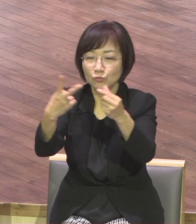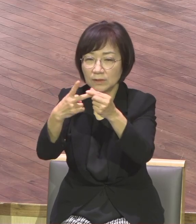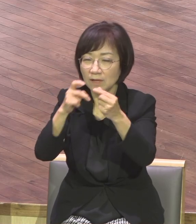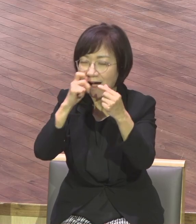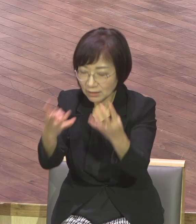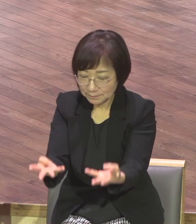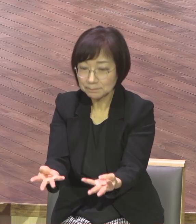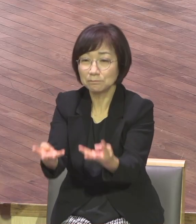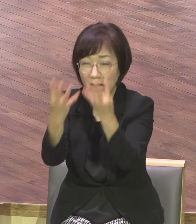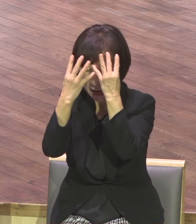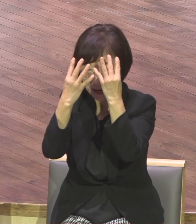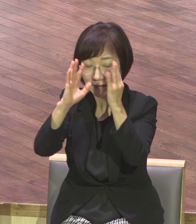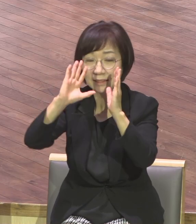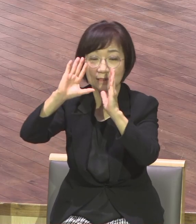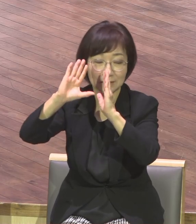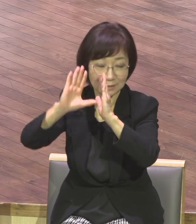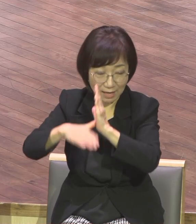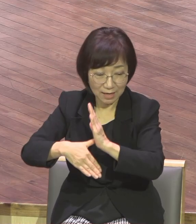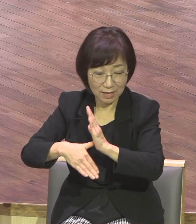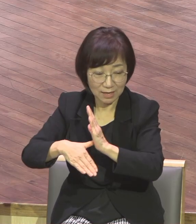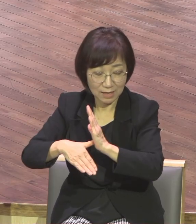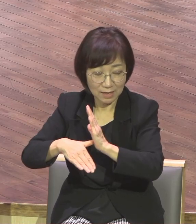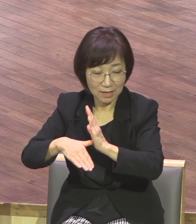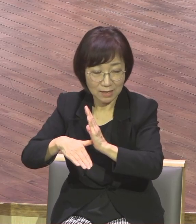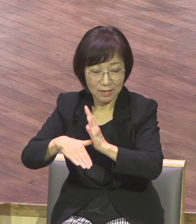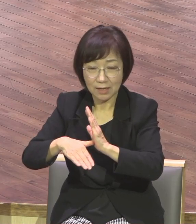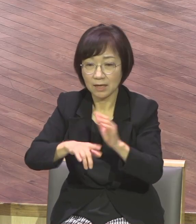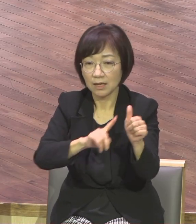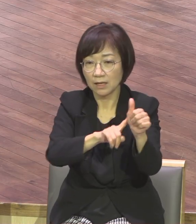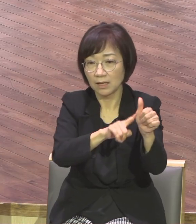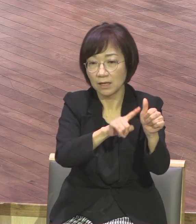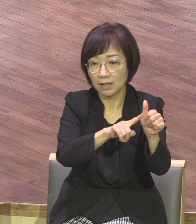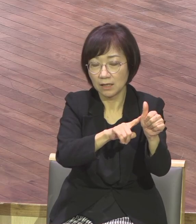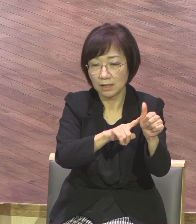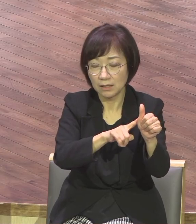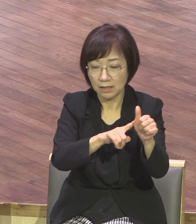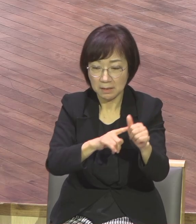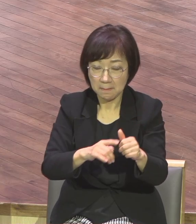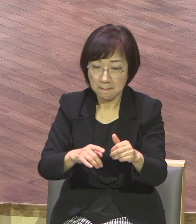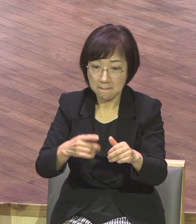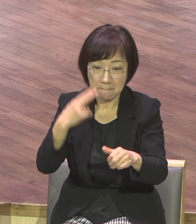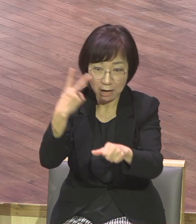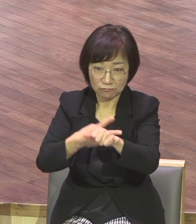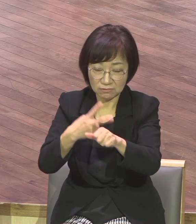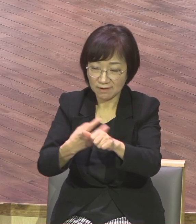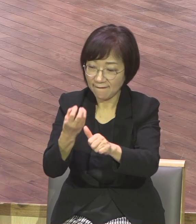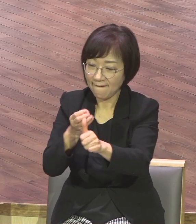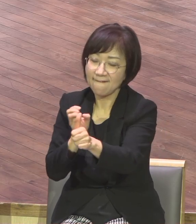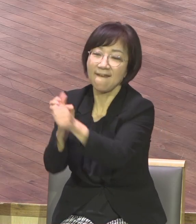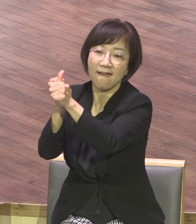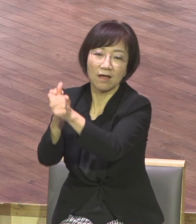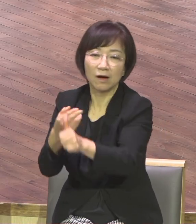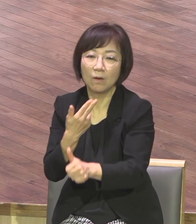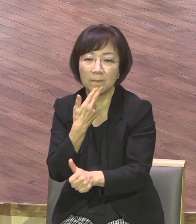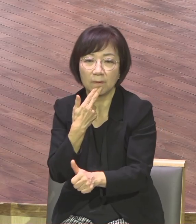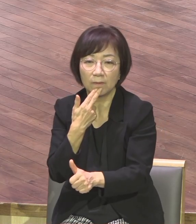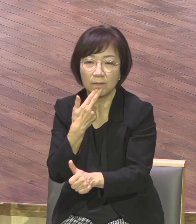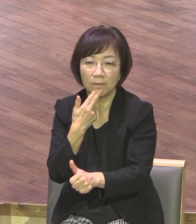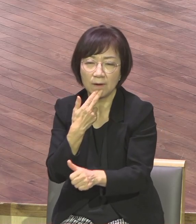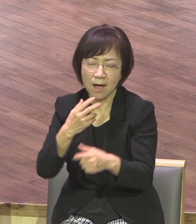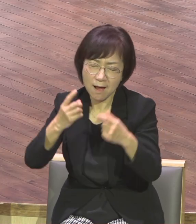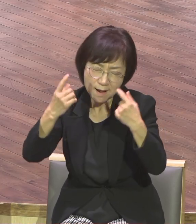투옥이 되는 이런 상황 속에서도 절대 바울을 떠나지 않았어요. 손발이